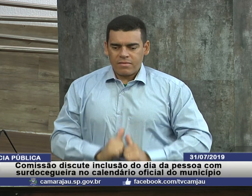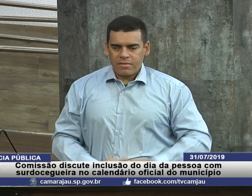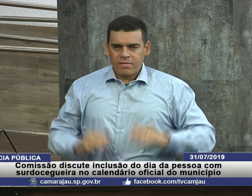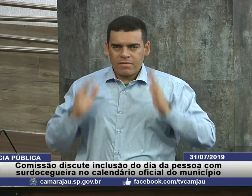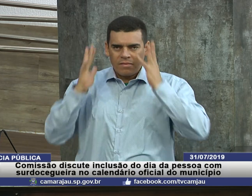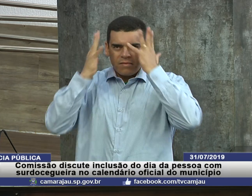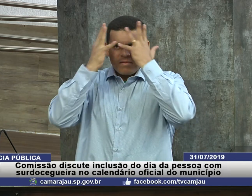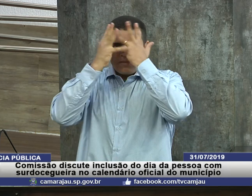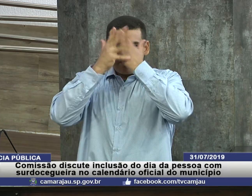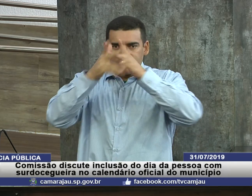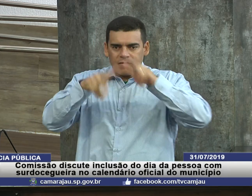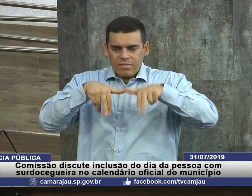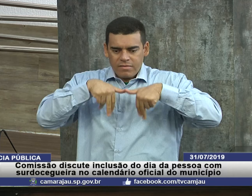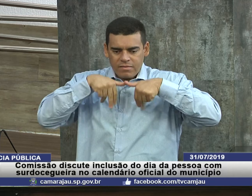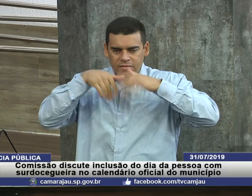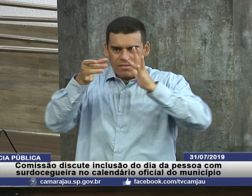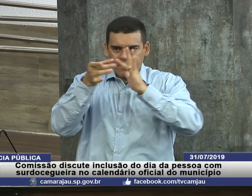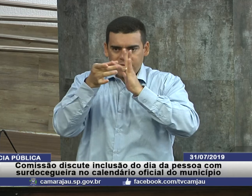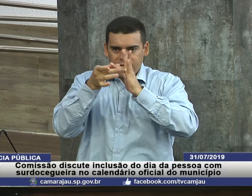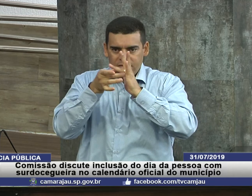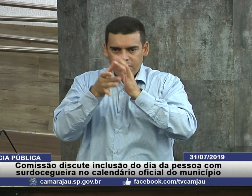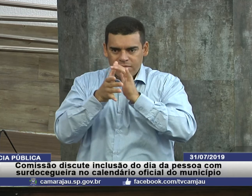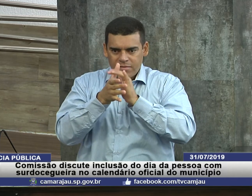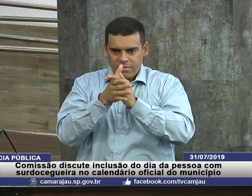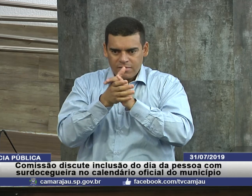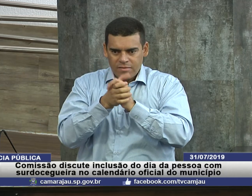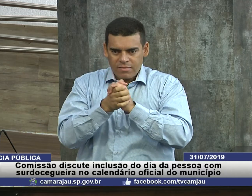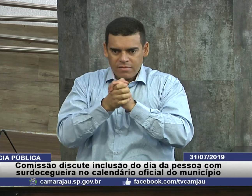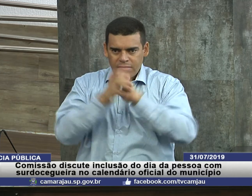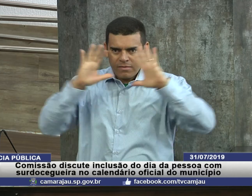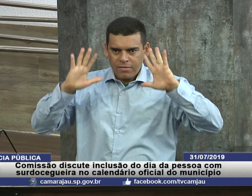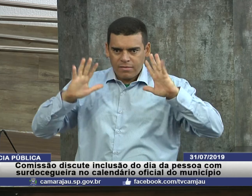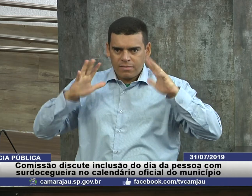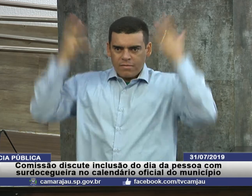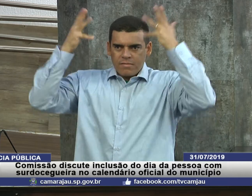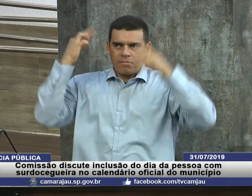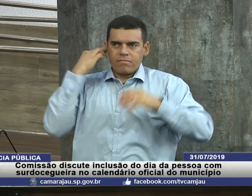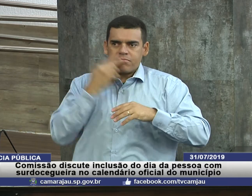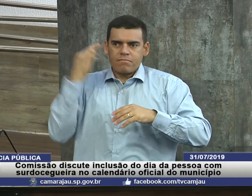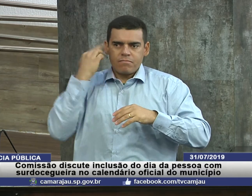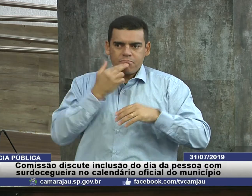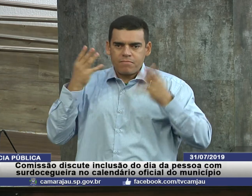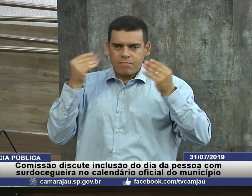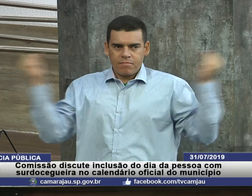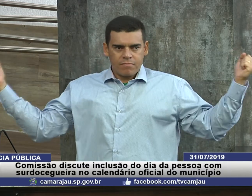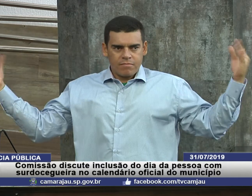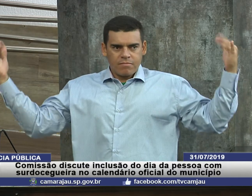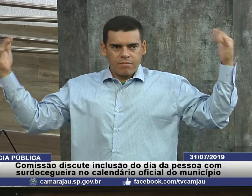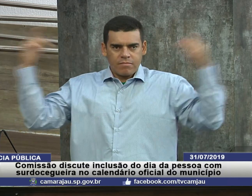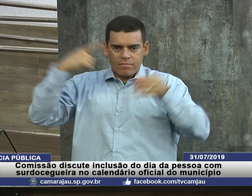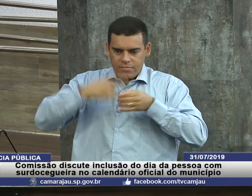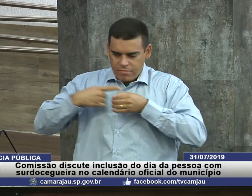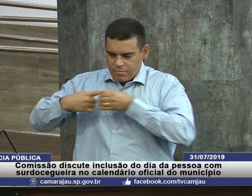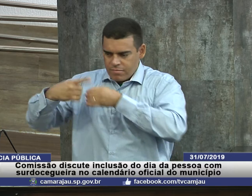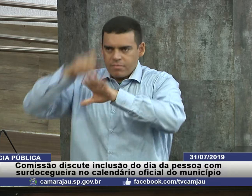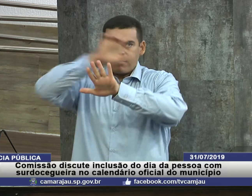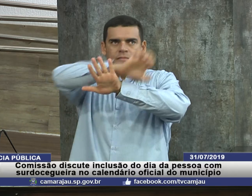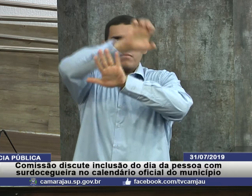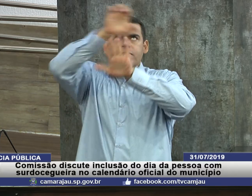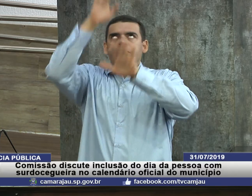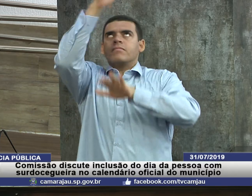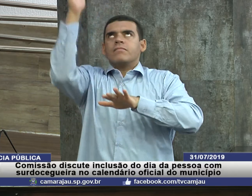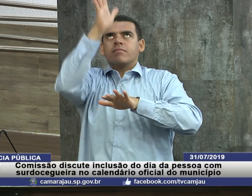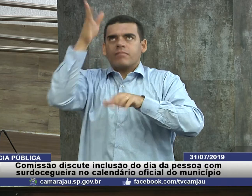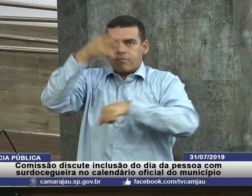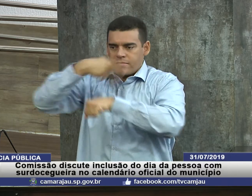Então, hoje, fico muito feliz, né, de poder então relatar para vocês a minha reconstrução da